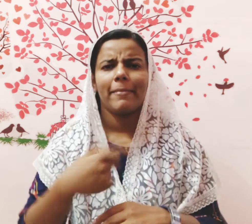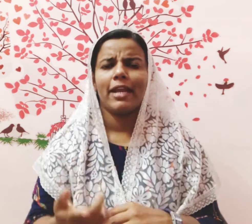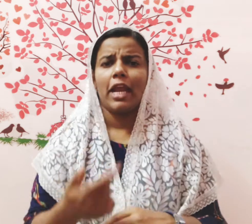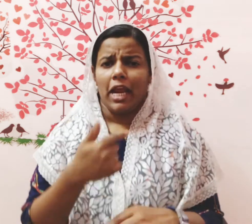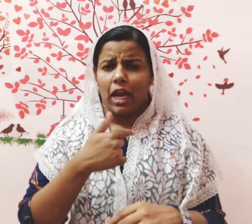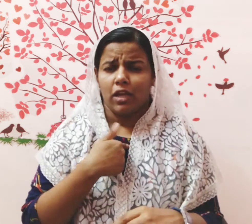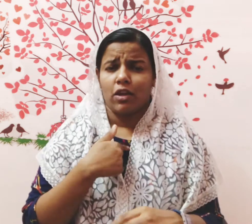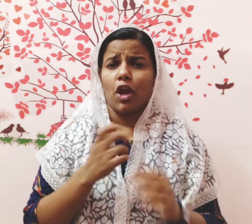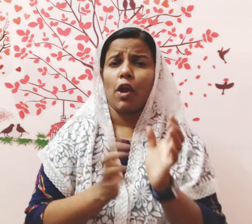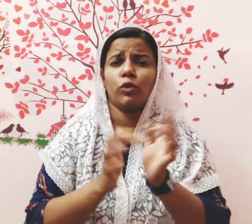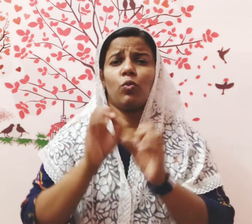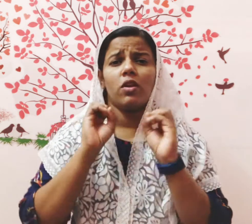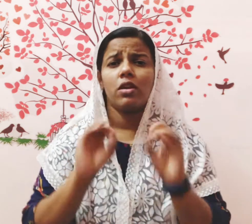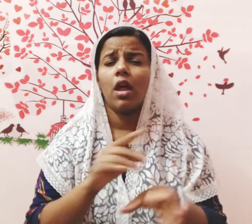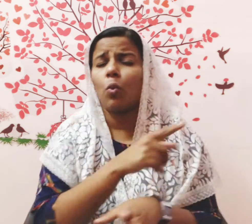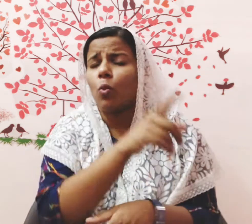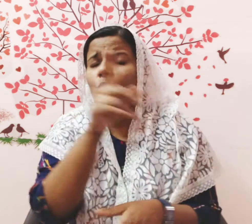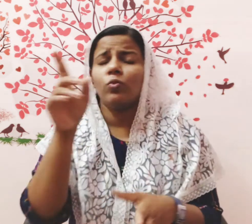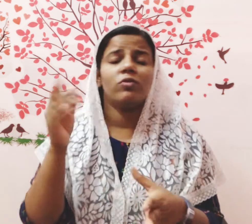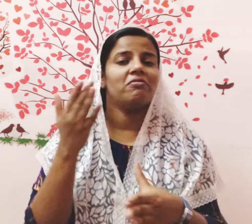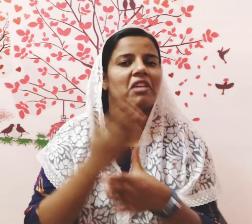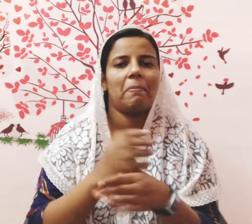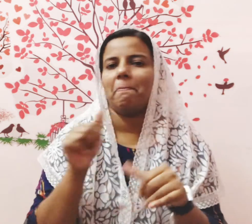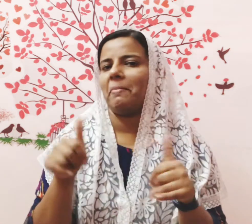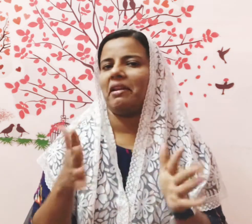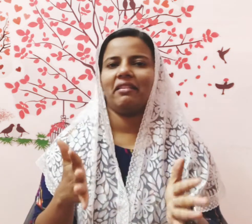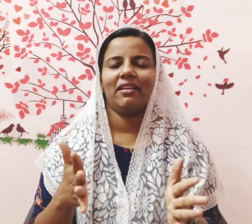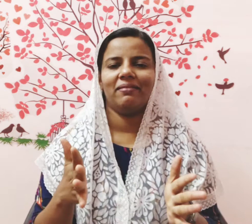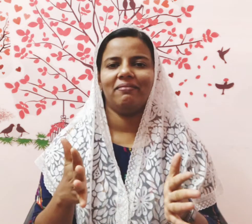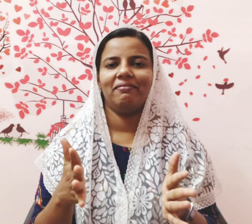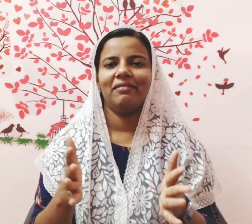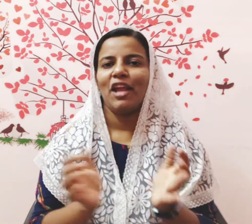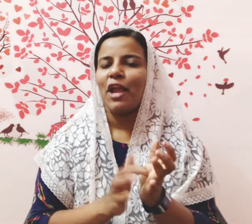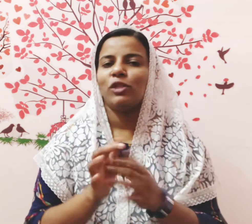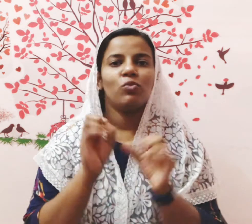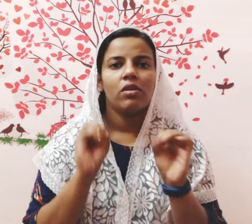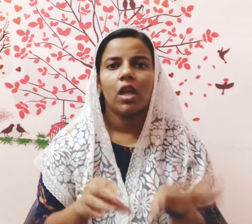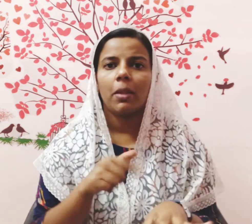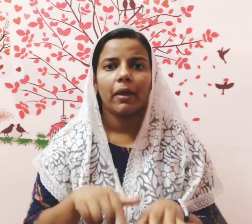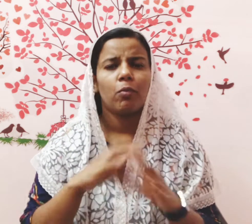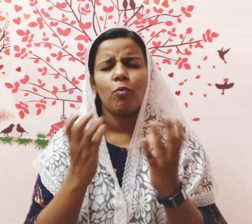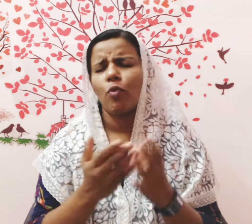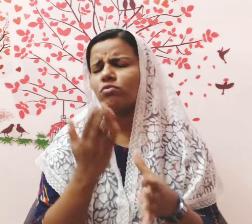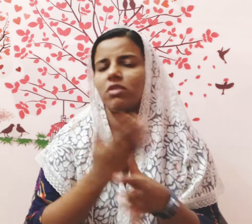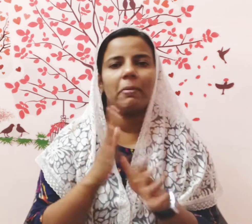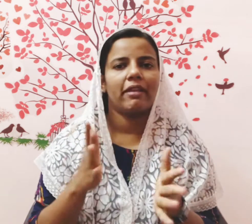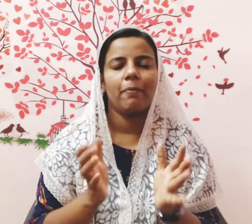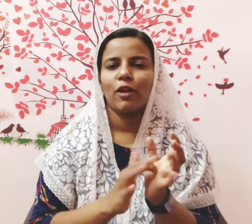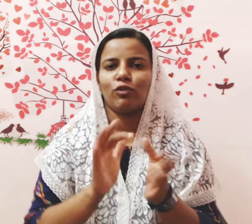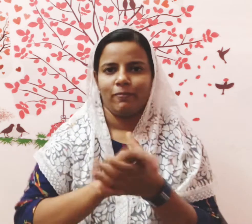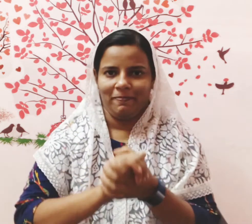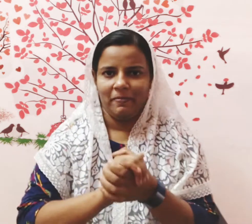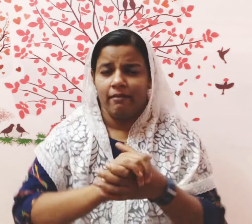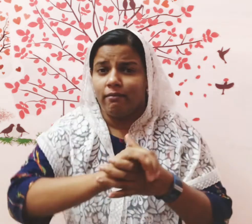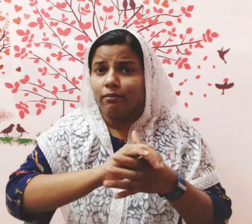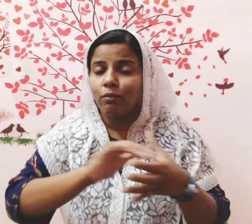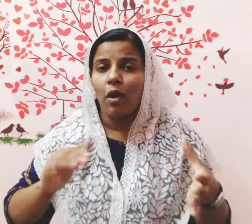പറയുക, എന്നെ പിരിഞ്ഞ് നിങ്ങൾക്കൊന്നും ചെയ്യാൻ കഴിയത്തില്ല. മൂന്നാമത്തെ കാര്യം ആമേൻ, ഇത് നമ്മൾ പിരിഞ്ഞു പോയാൽ അവൻ